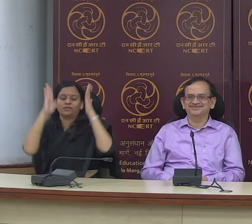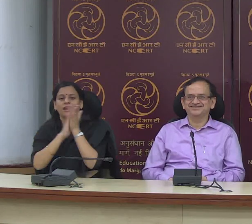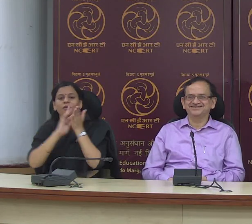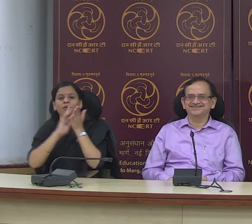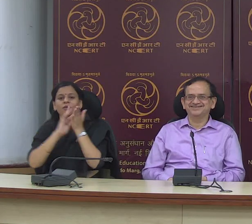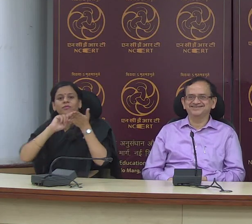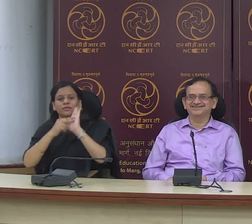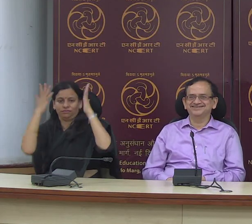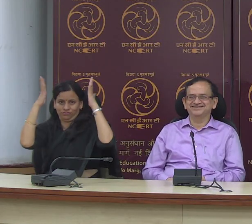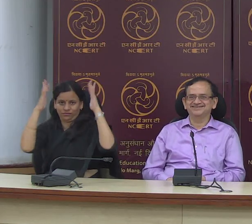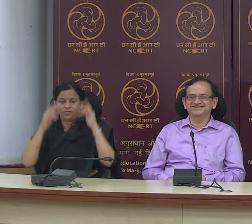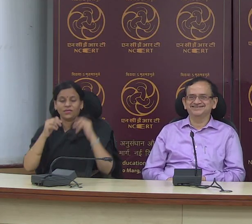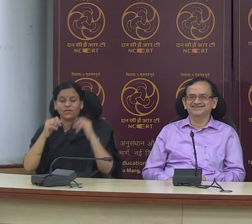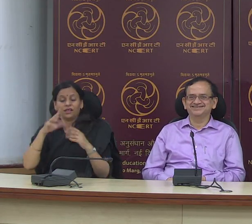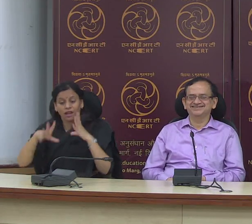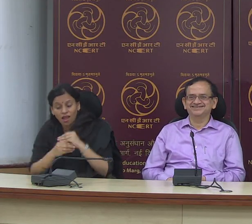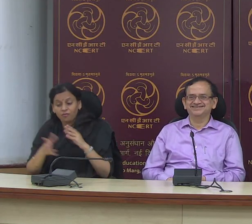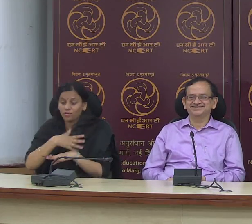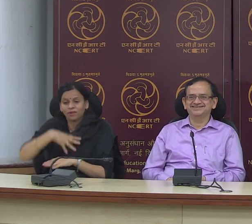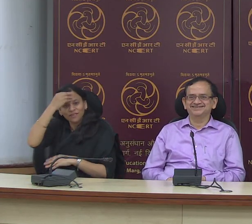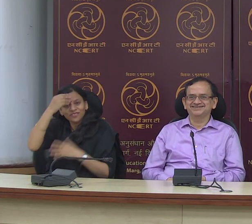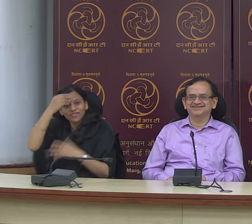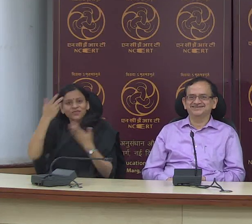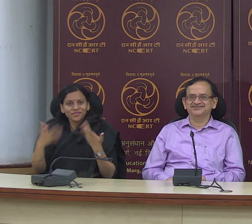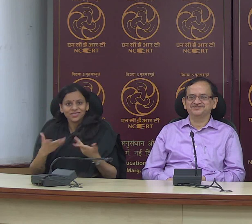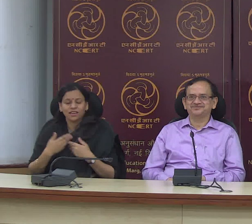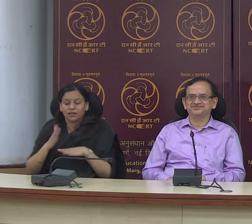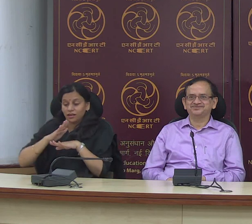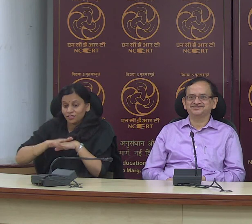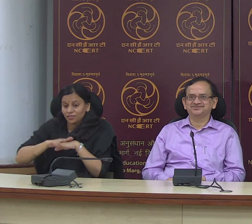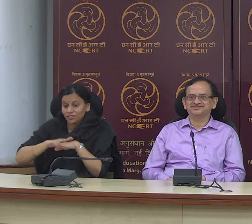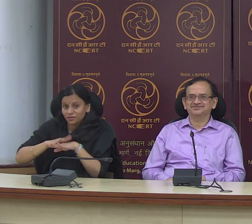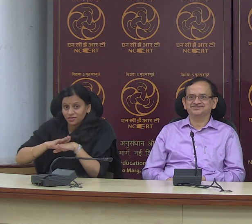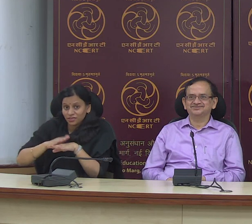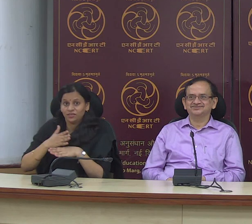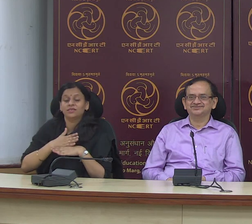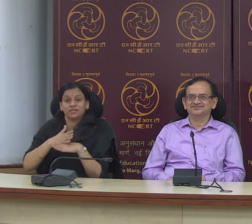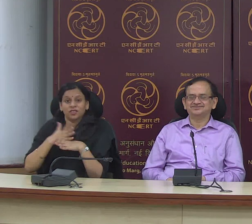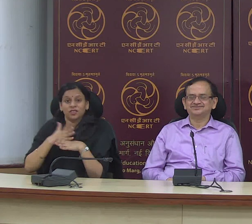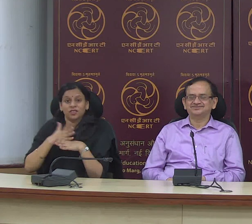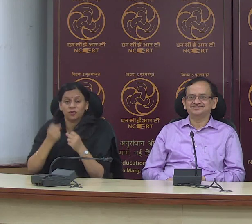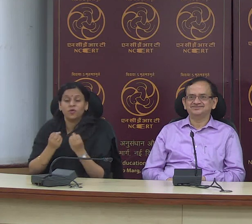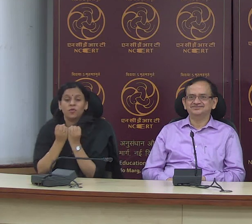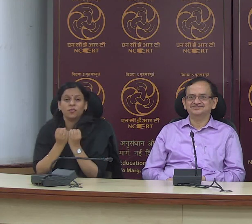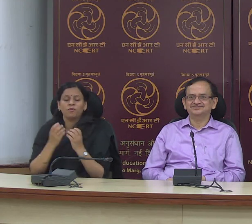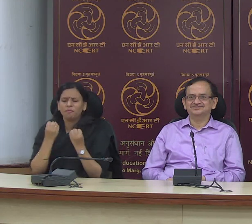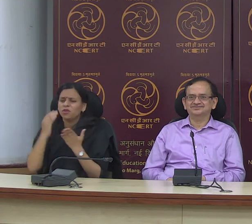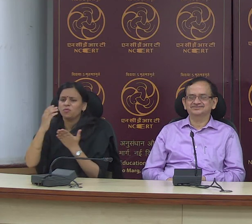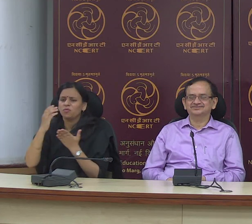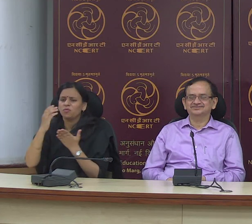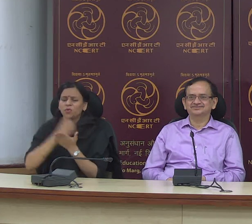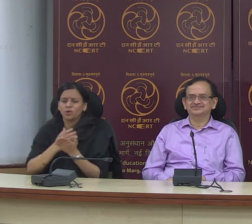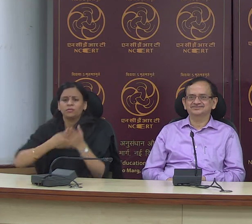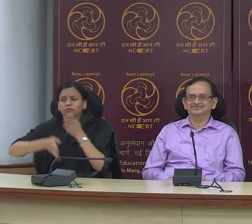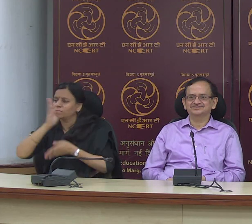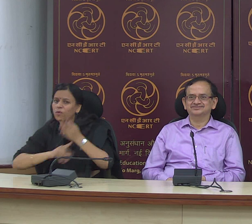है और इसीलिए मैंने यहाँ पर ये ऐड किया। और वाकई में एक अनुभव यदि मैं आपको आपके साथ साझा करूँ, मैं बहुत सारे ऐसे शोज करता हूँ जो ISL